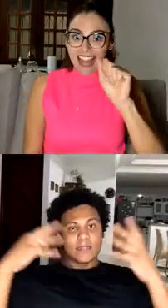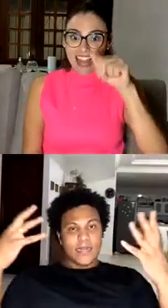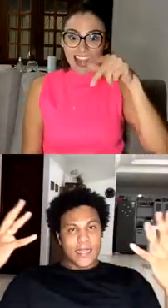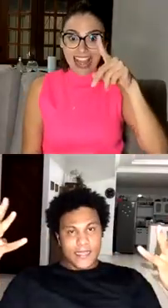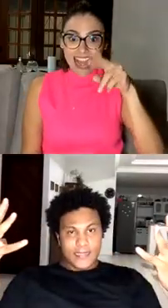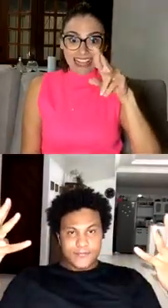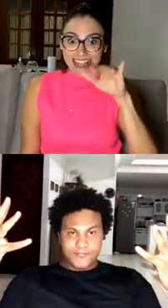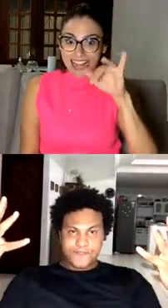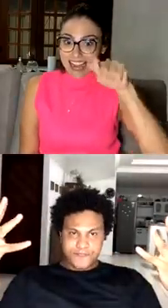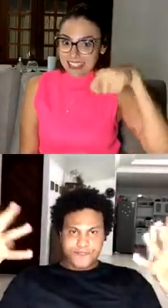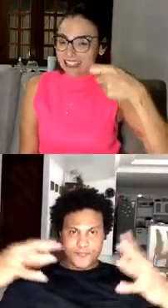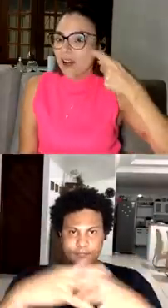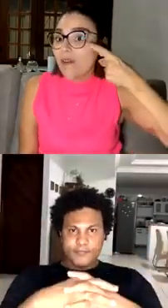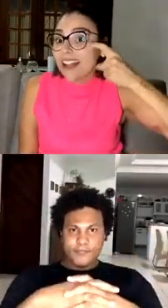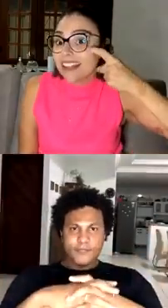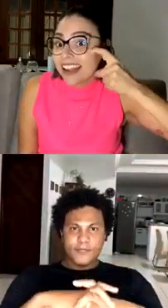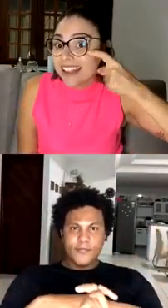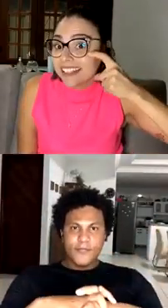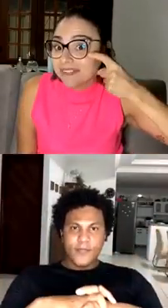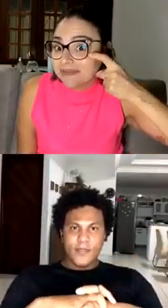com a Andréia.